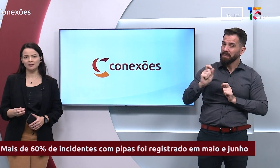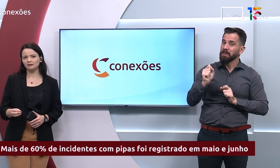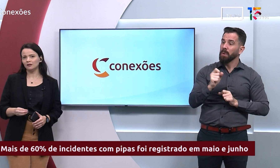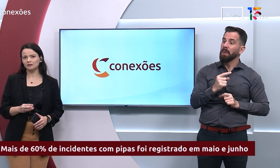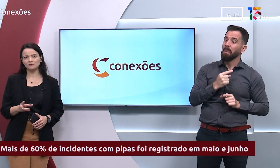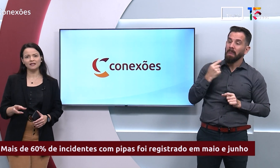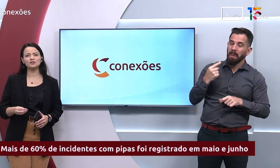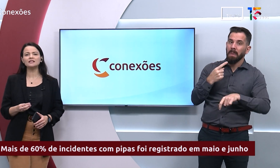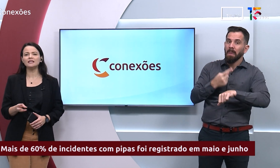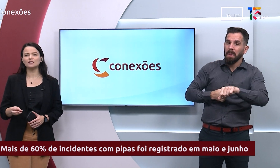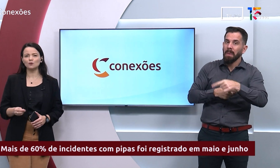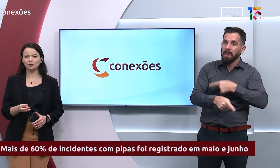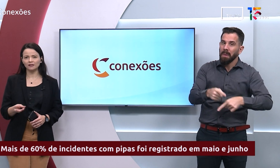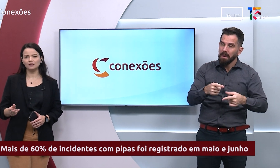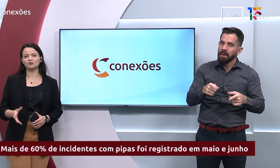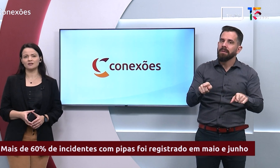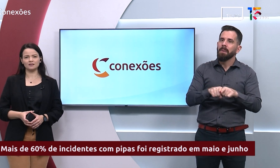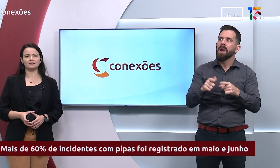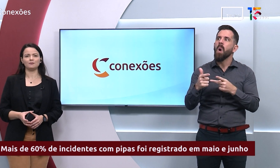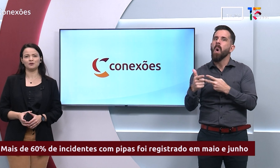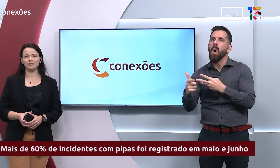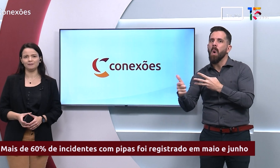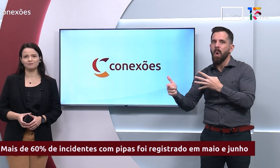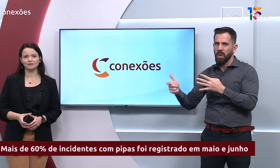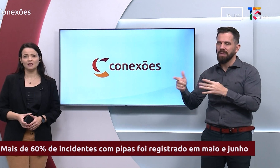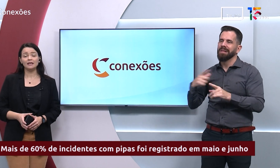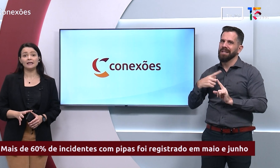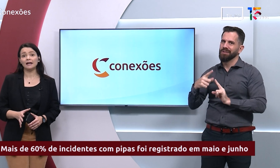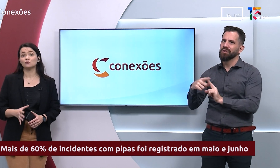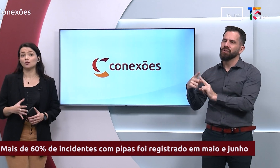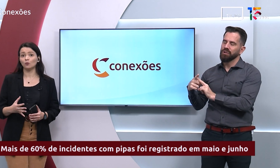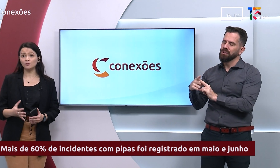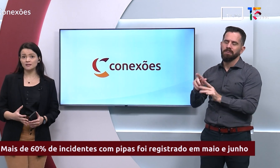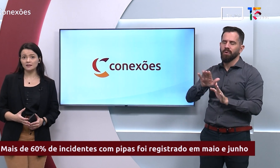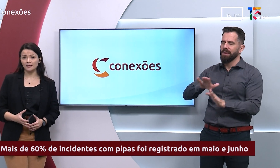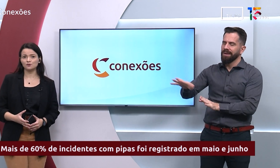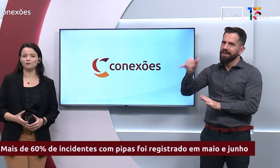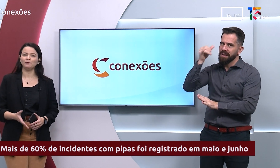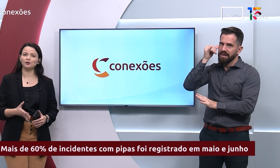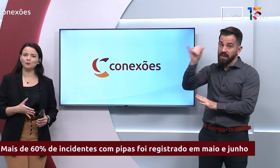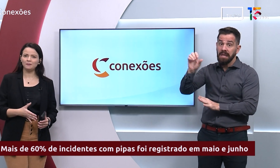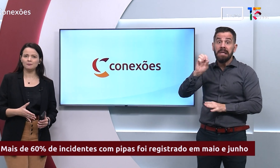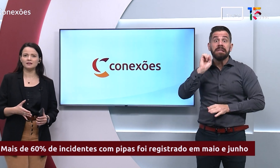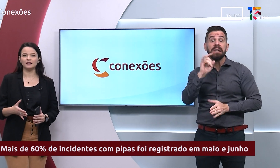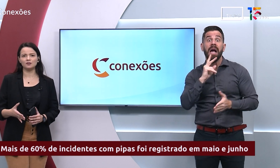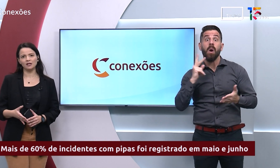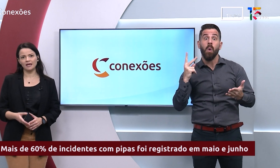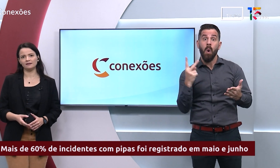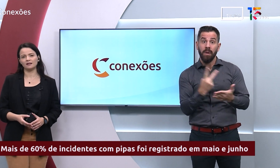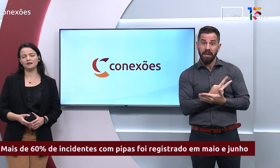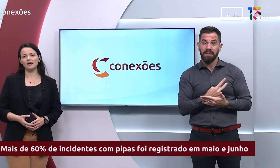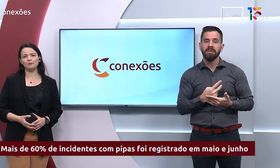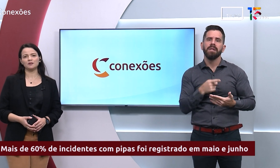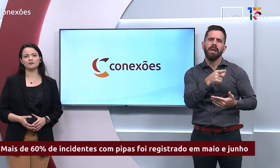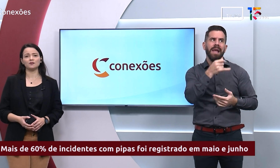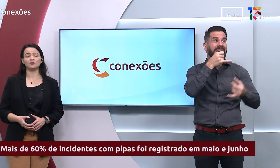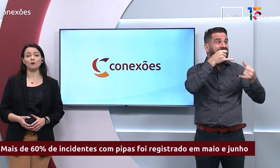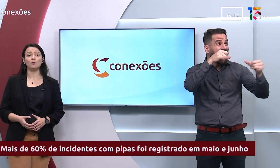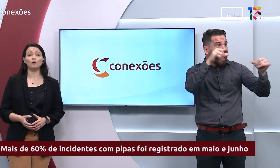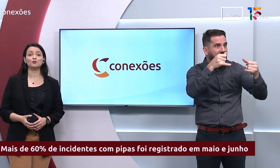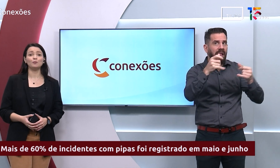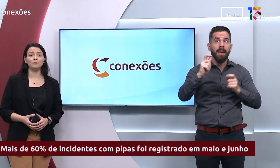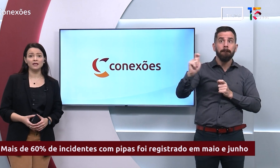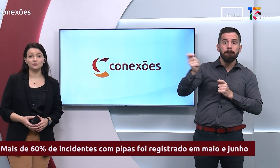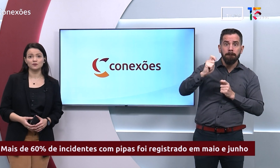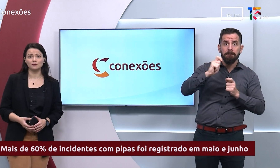E também diferentes linhas cortantes que existem por aí. Em caso de algum incidente envolvendo pipas na rede elétrica, é preciso